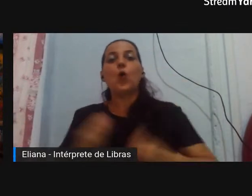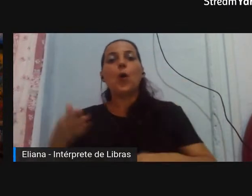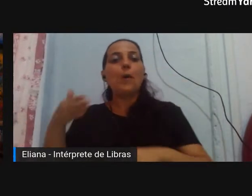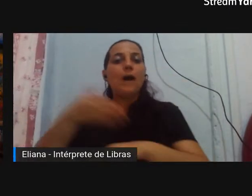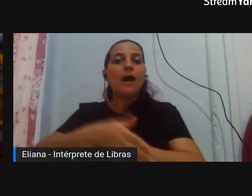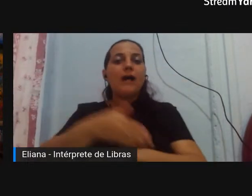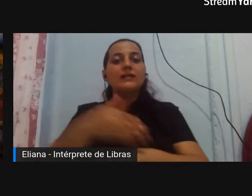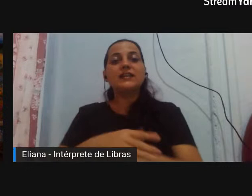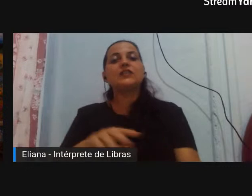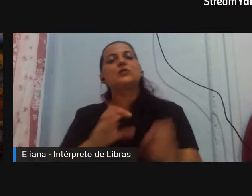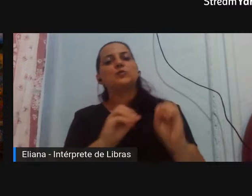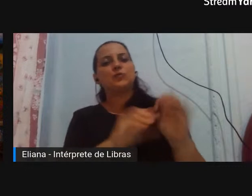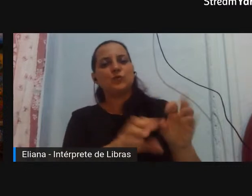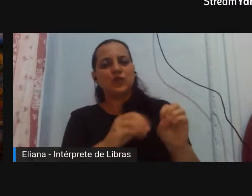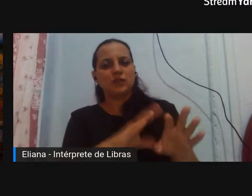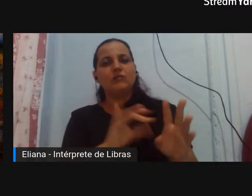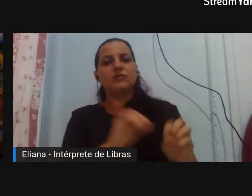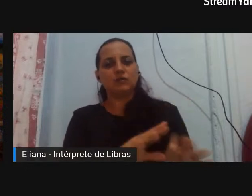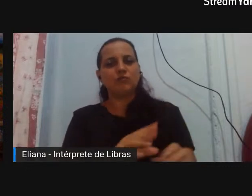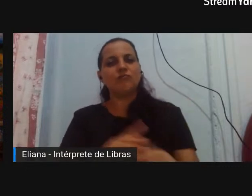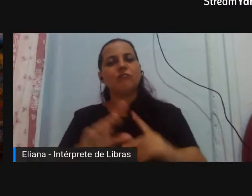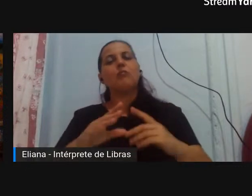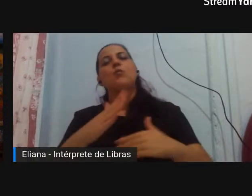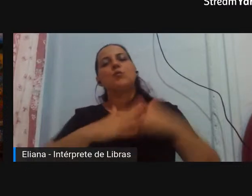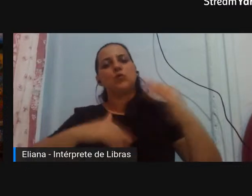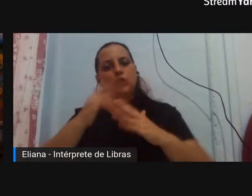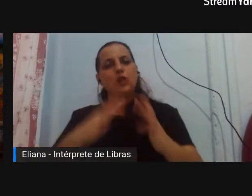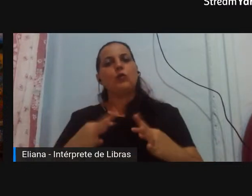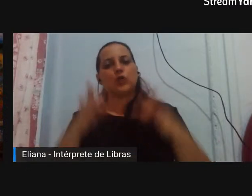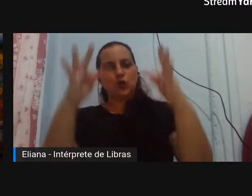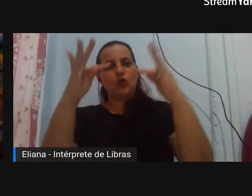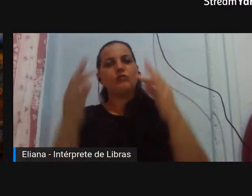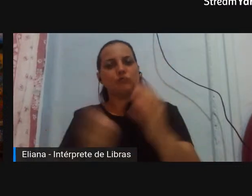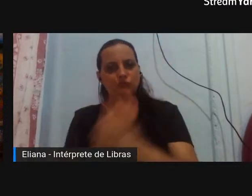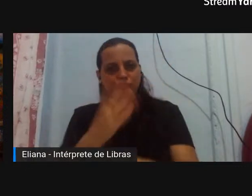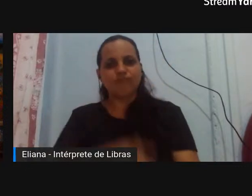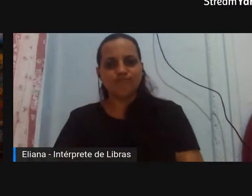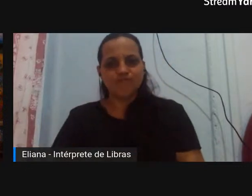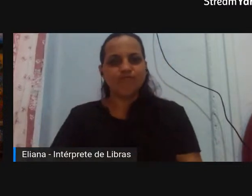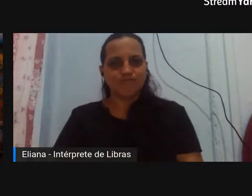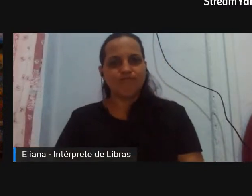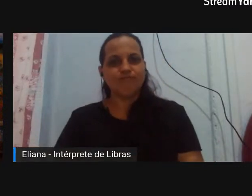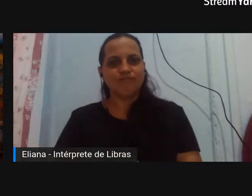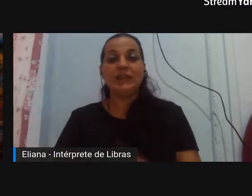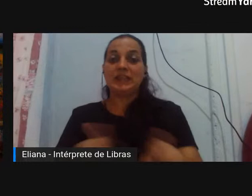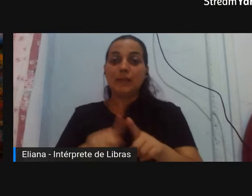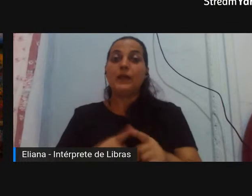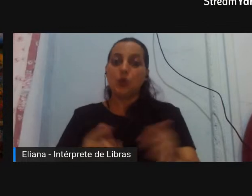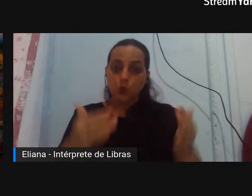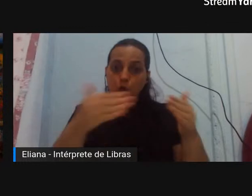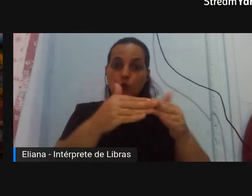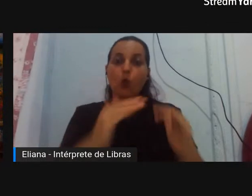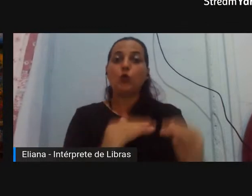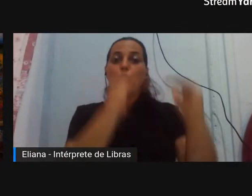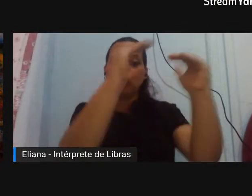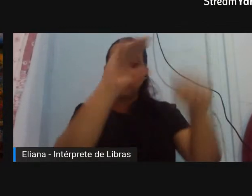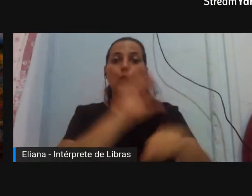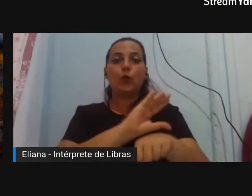à educação profissional tecnológica e à educação superior em nosso